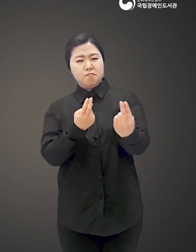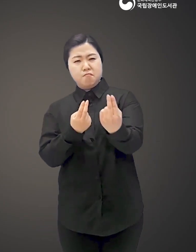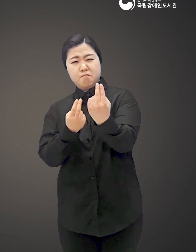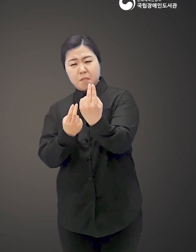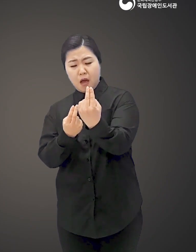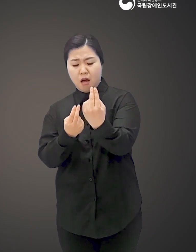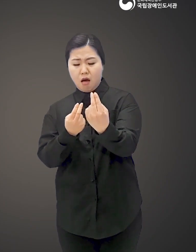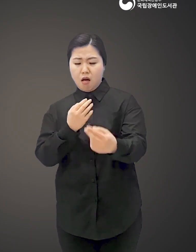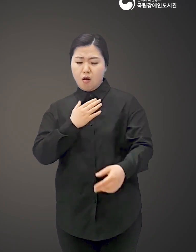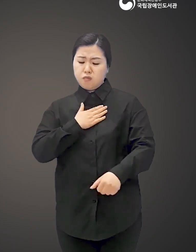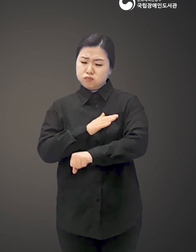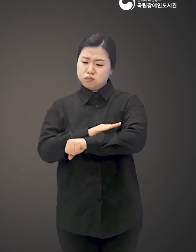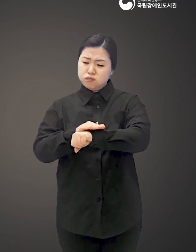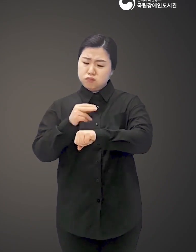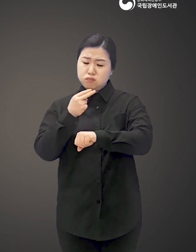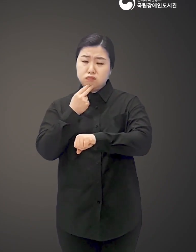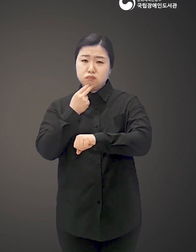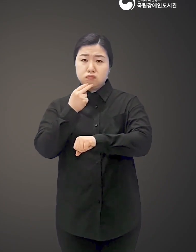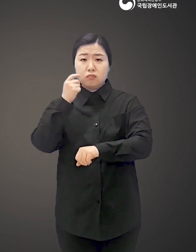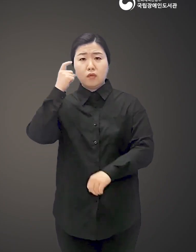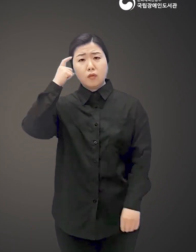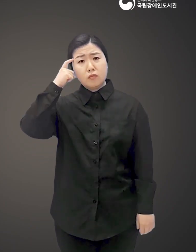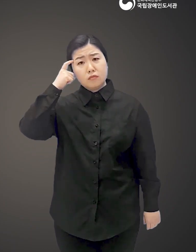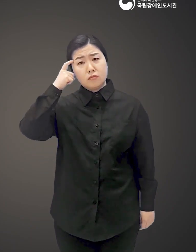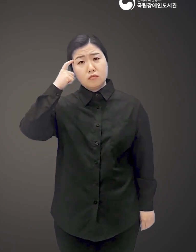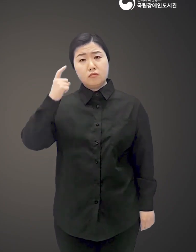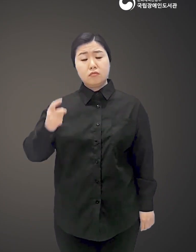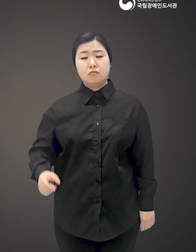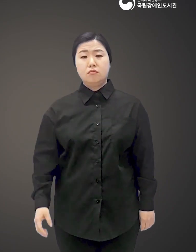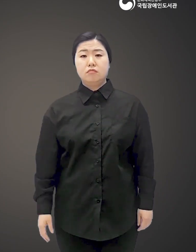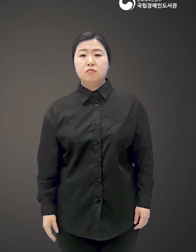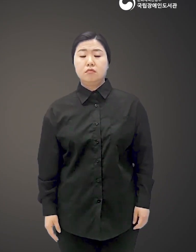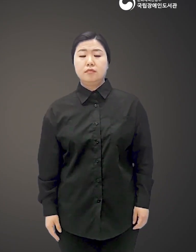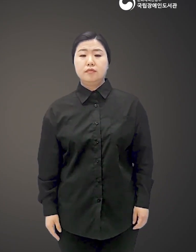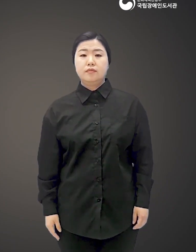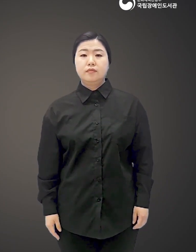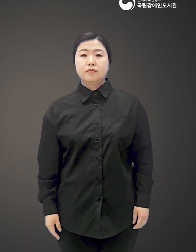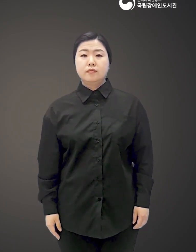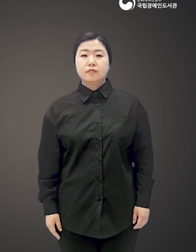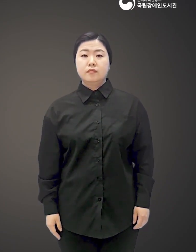나는 왜 남들보다 잘하는 게 없을까요?